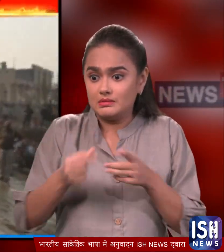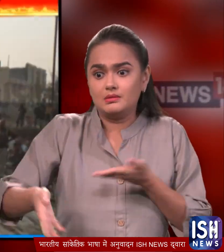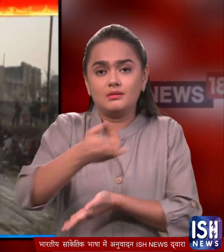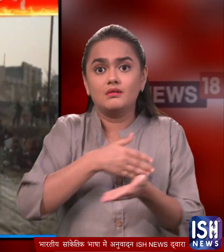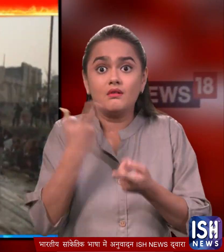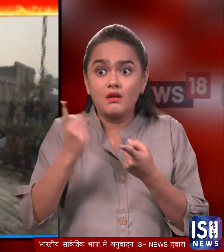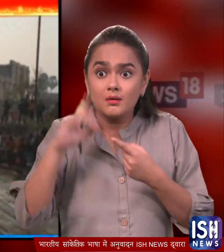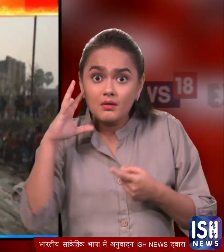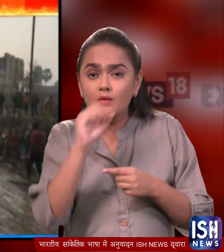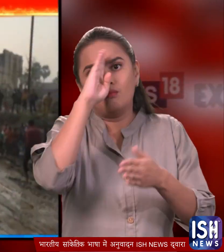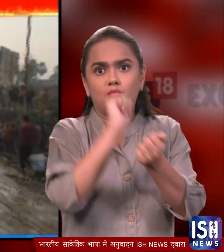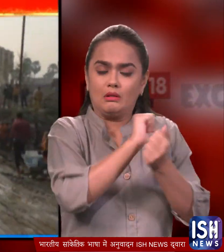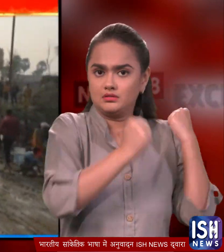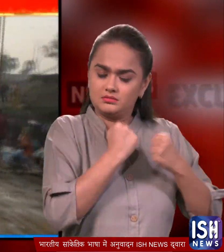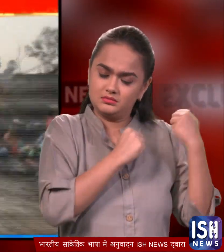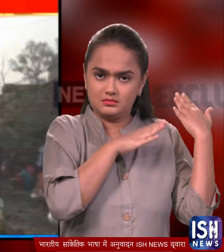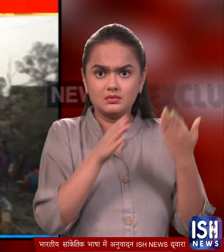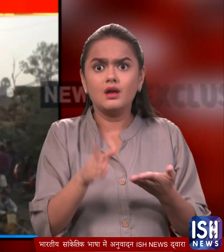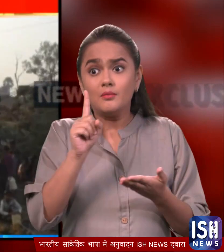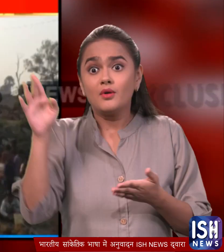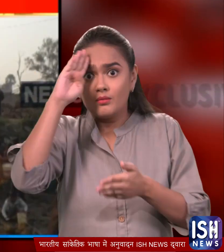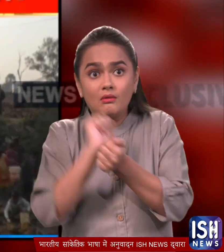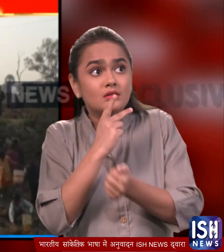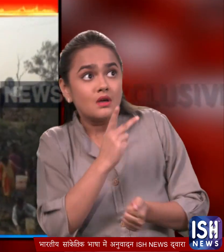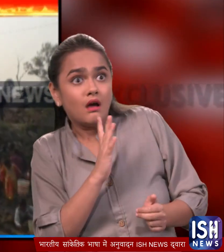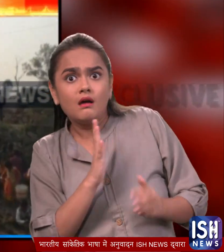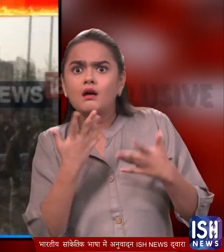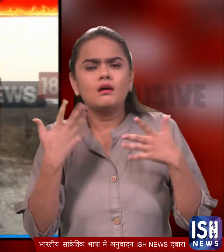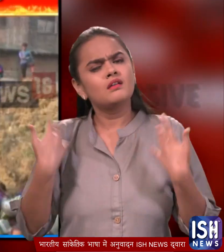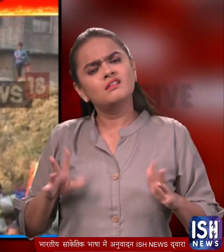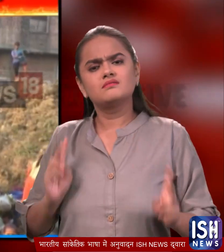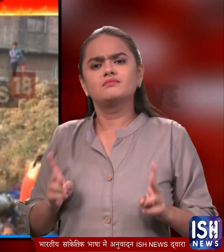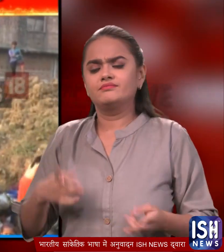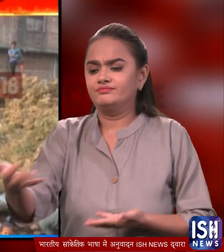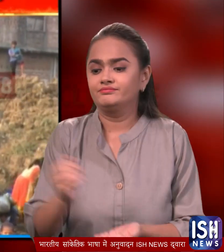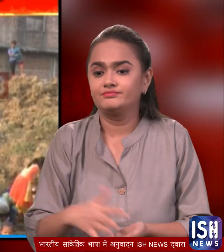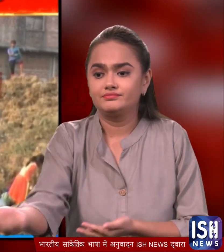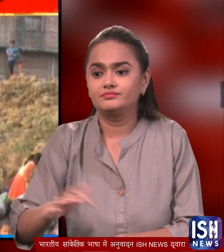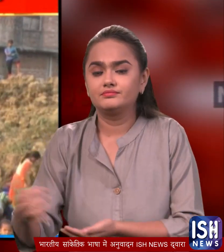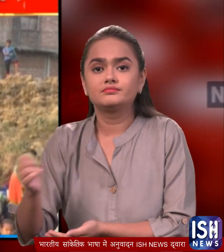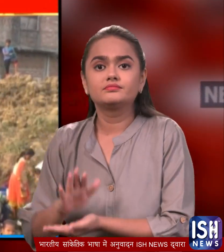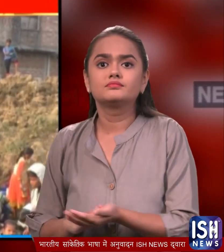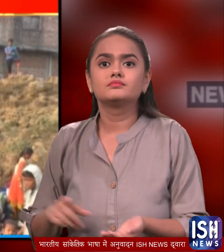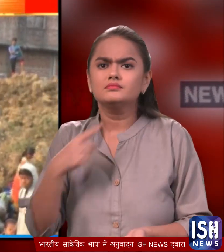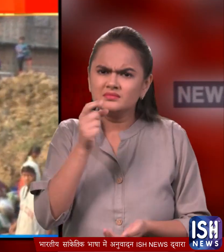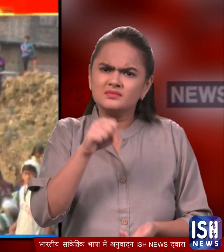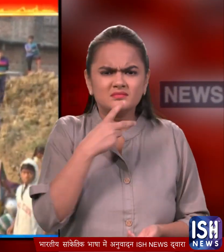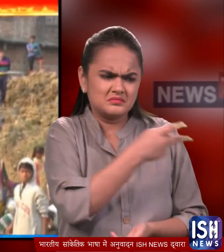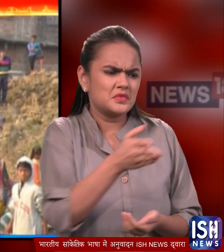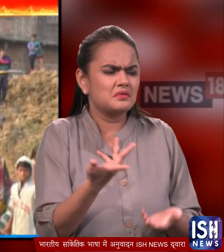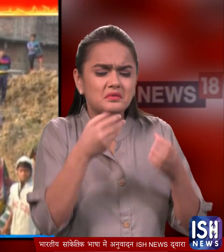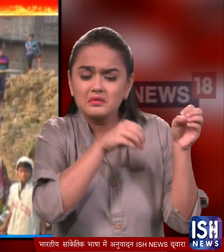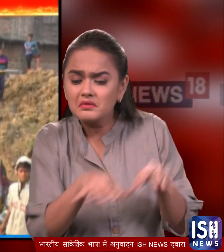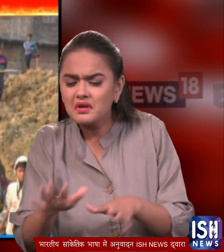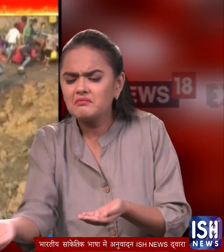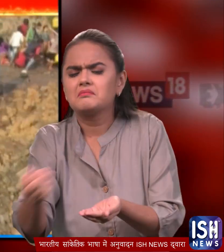आया। हादसे की खबर मिलते ही पुलिस भी मौके पर पहुंची, लेकिन लोग तब भी नहीं रुके। बह गया है फूट के, उसी को मिट्टी में से लोग